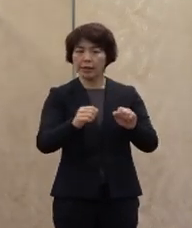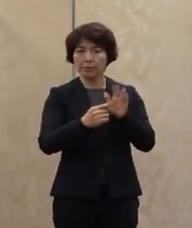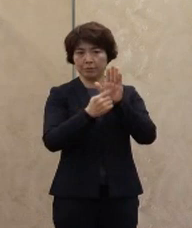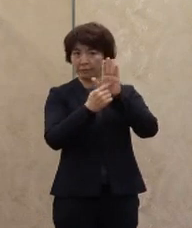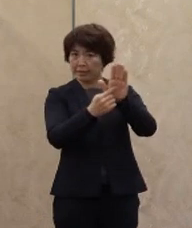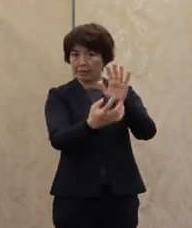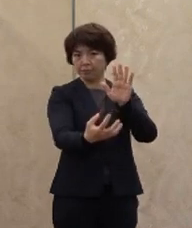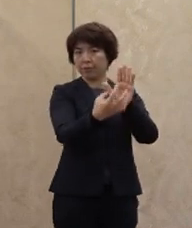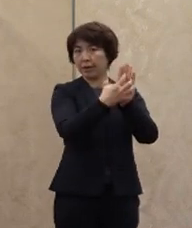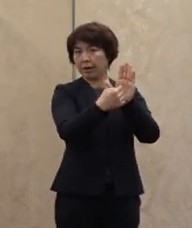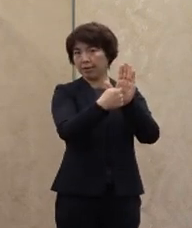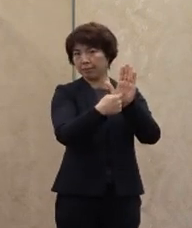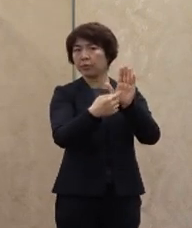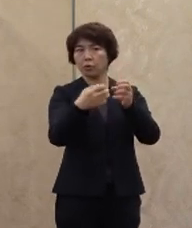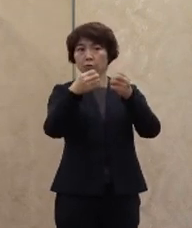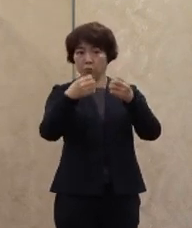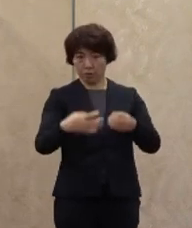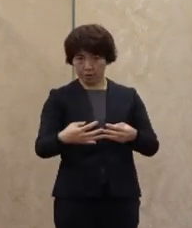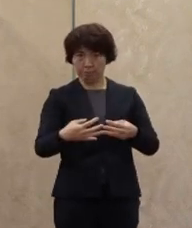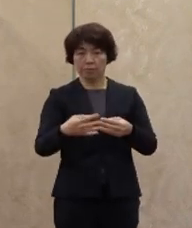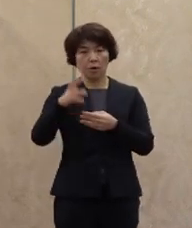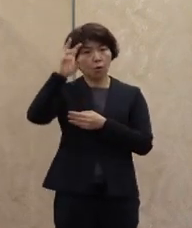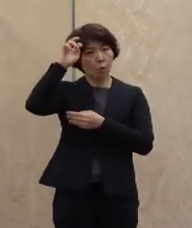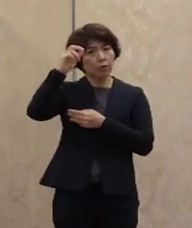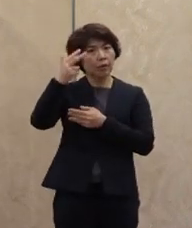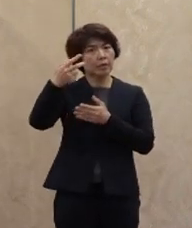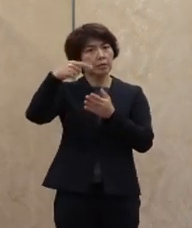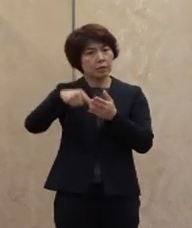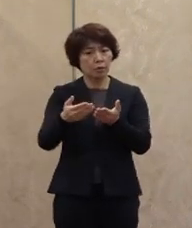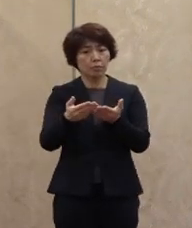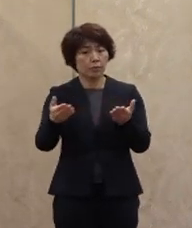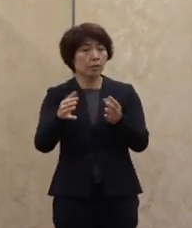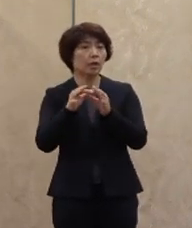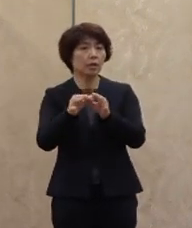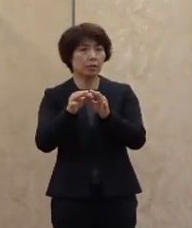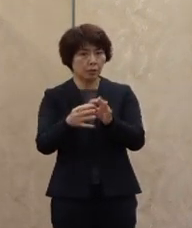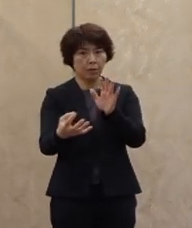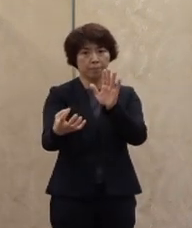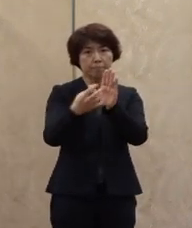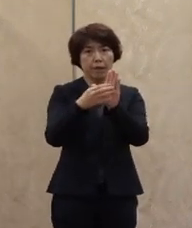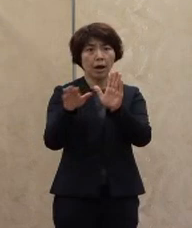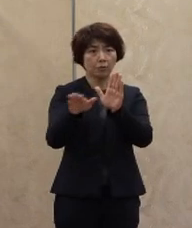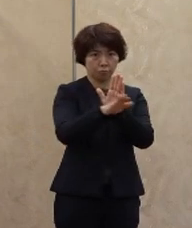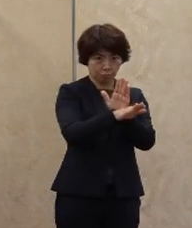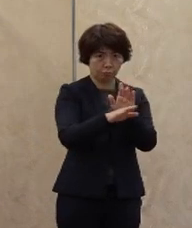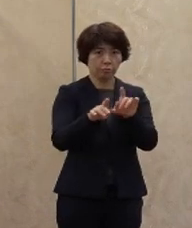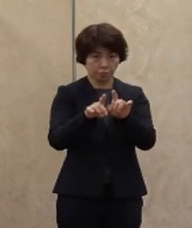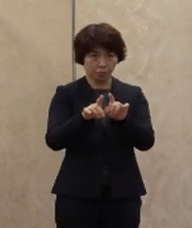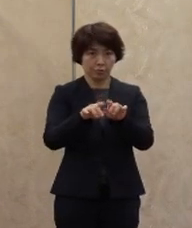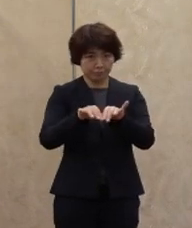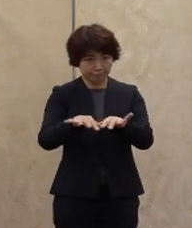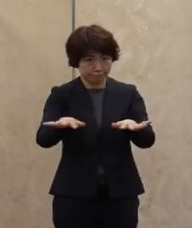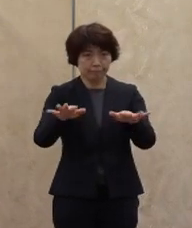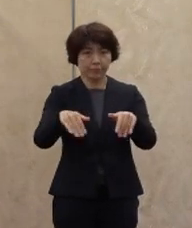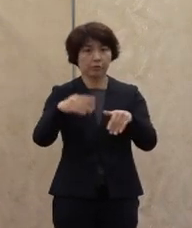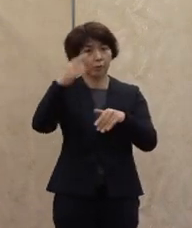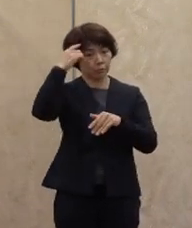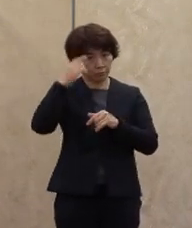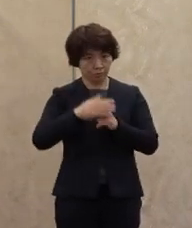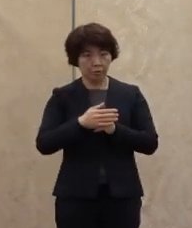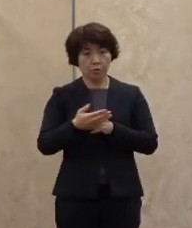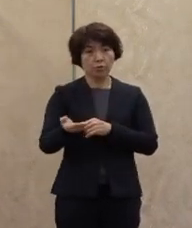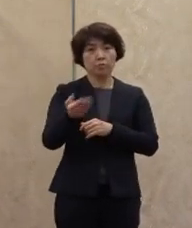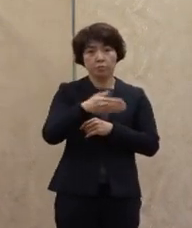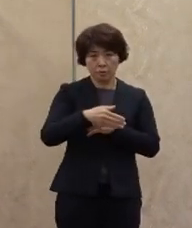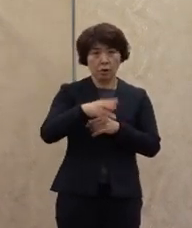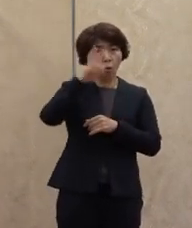になってましたから、大阪市内の店舗におかれましては、そこが行き渡っているところもあろうかと思います。今度は